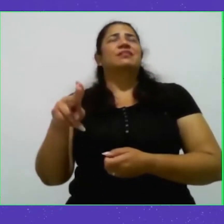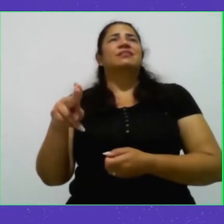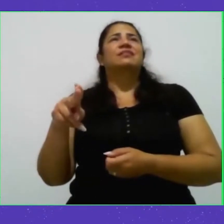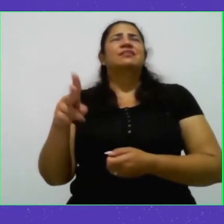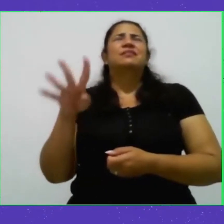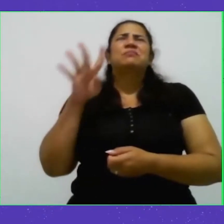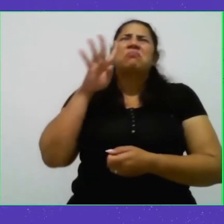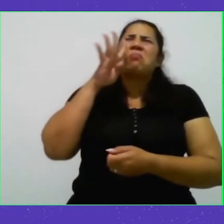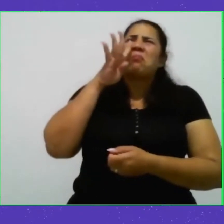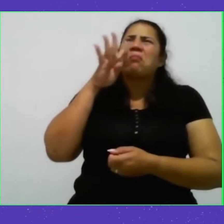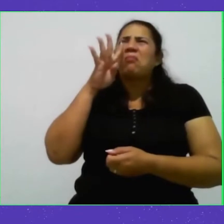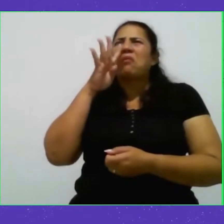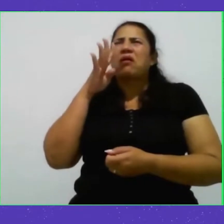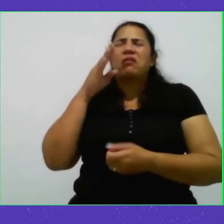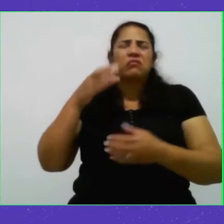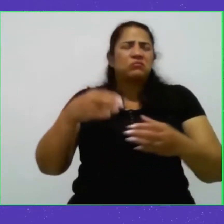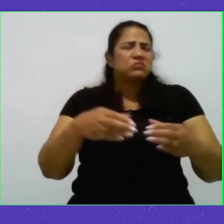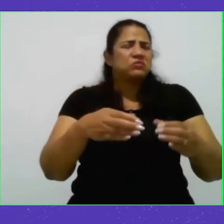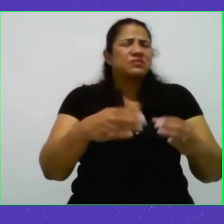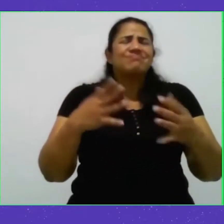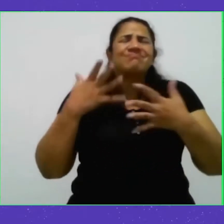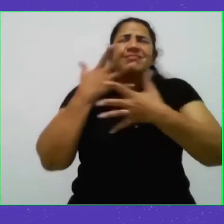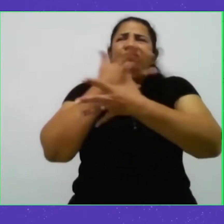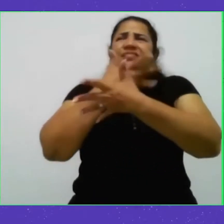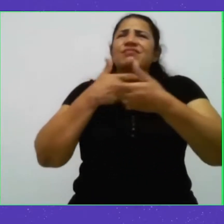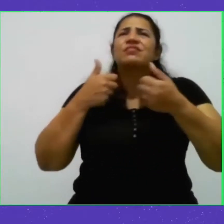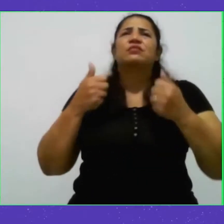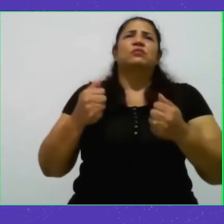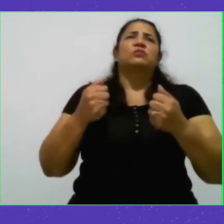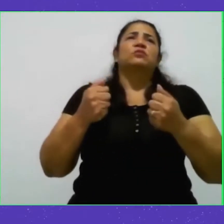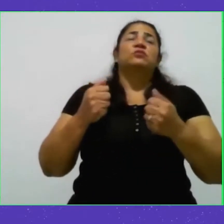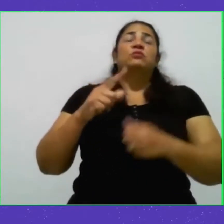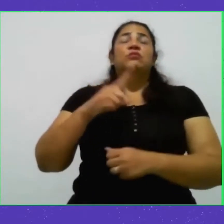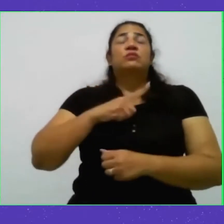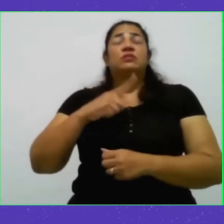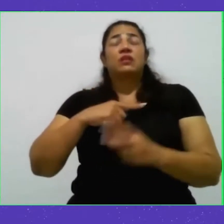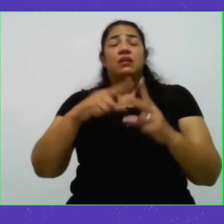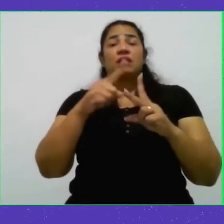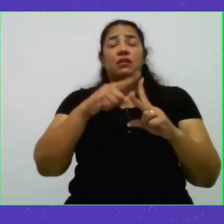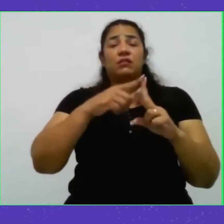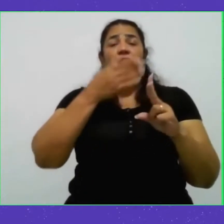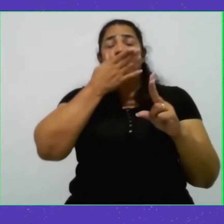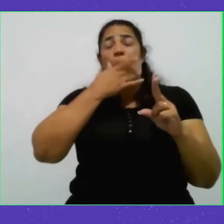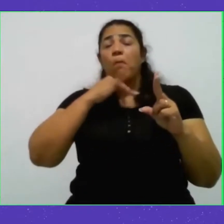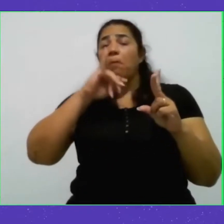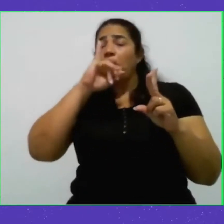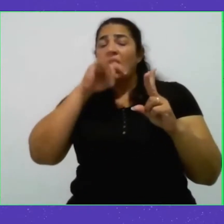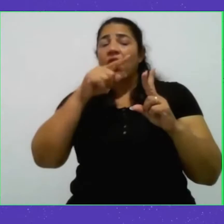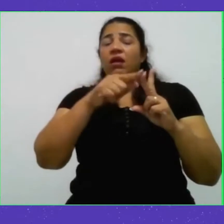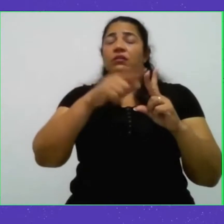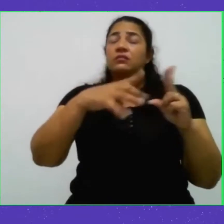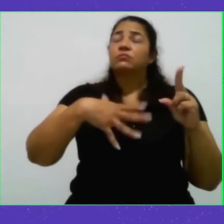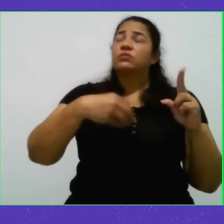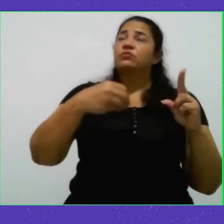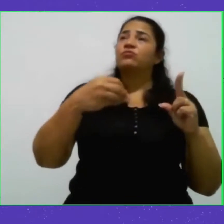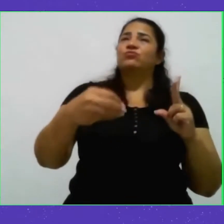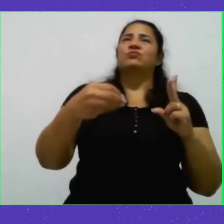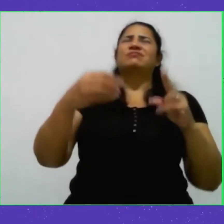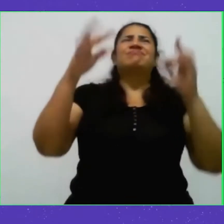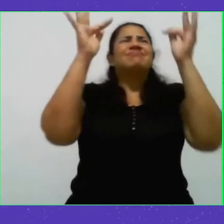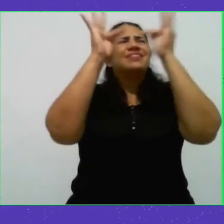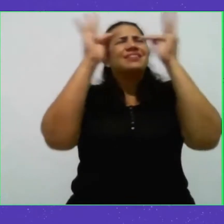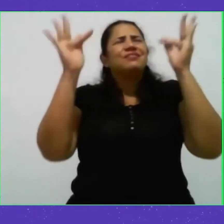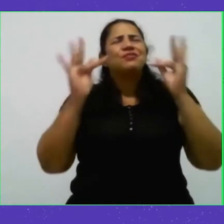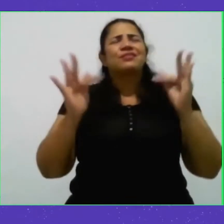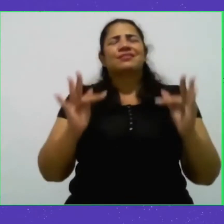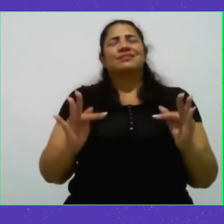e o filho. Um ambiente de felicidade, de delícias, de prazer.